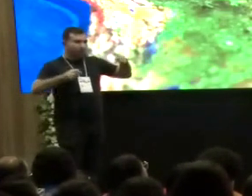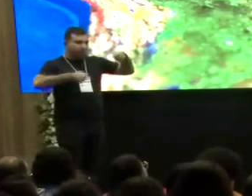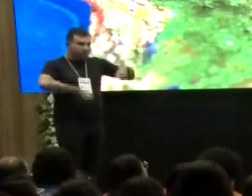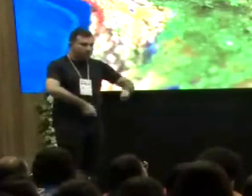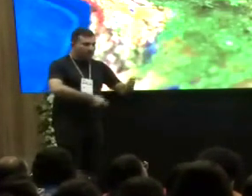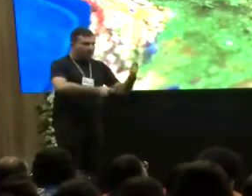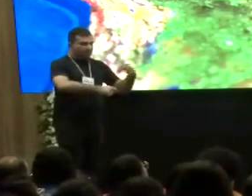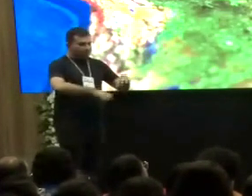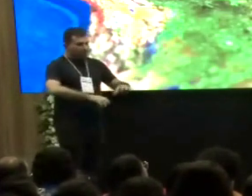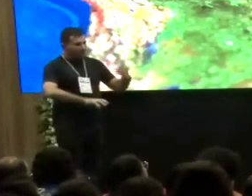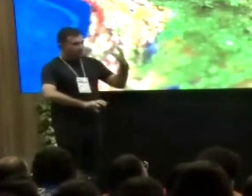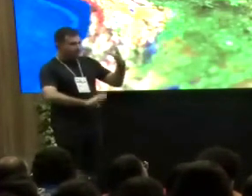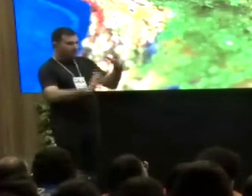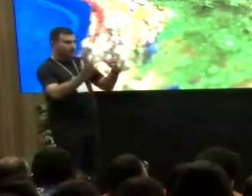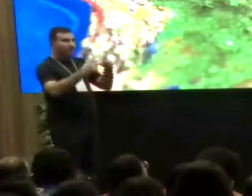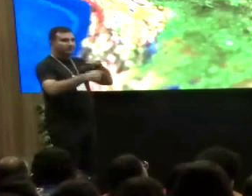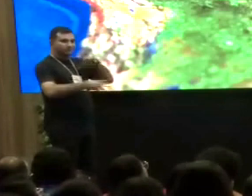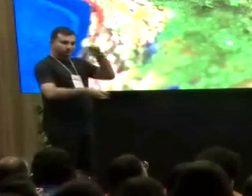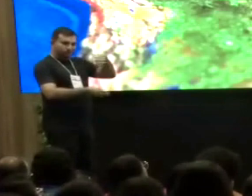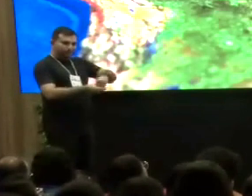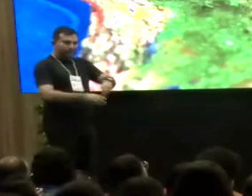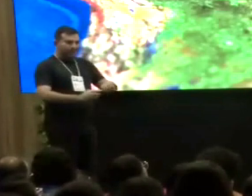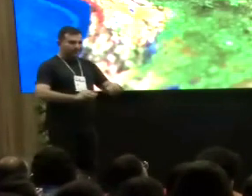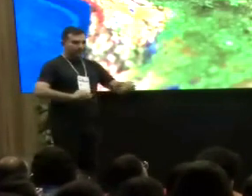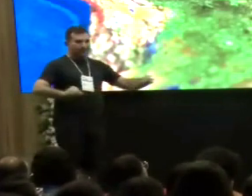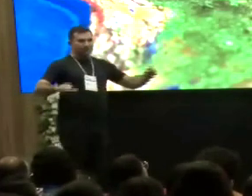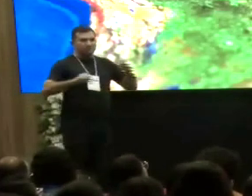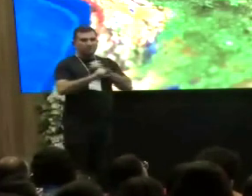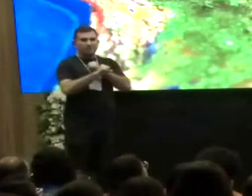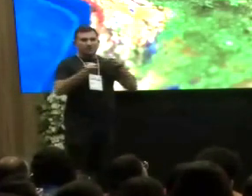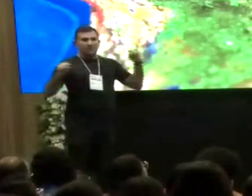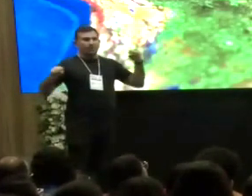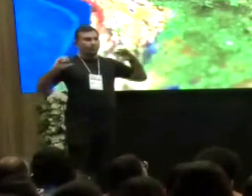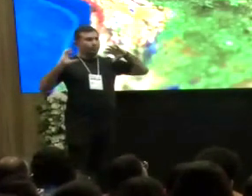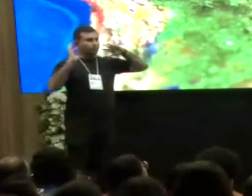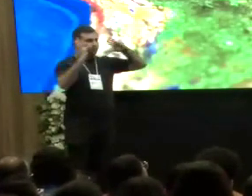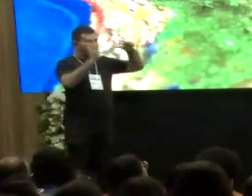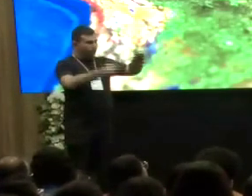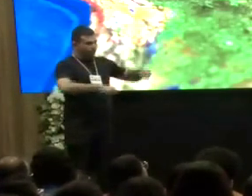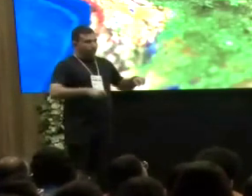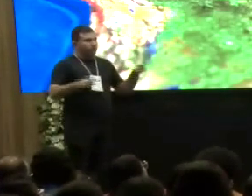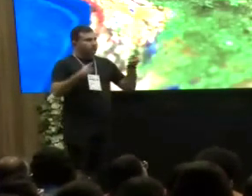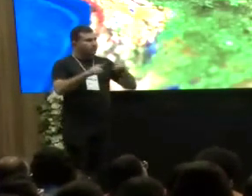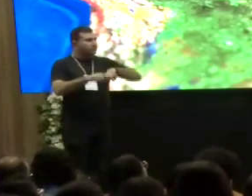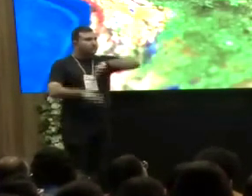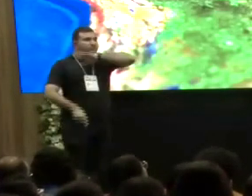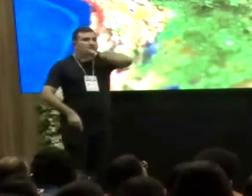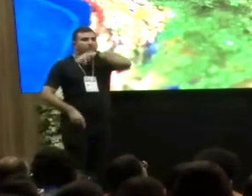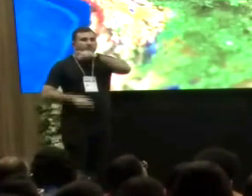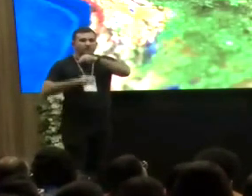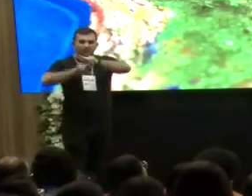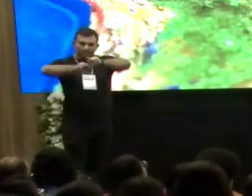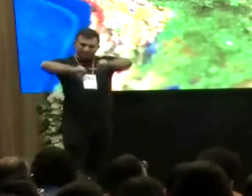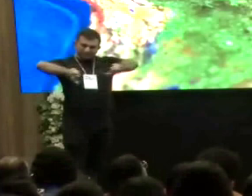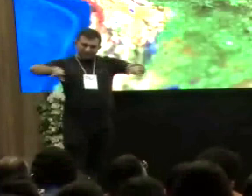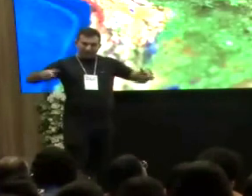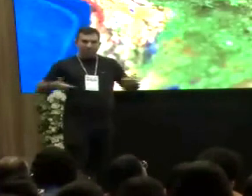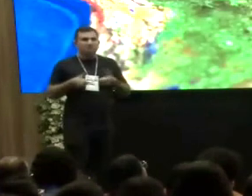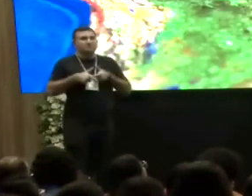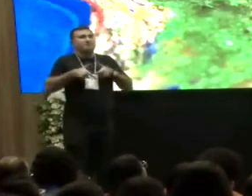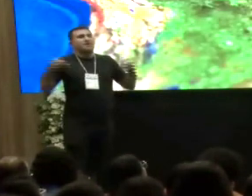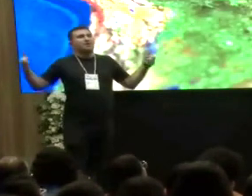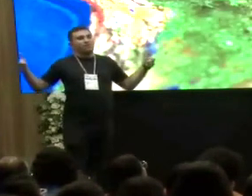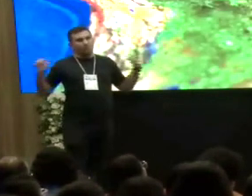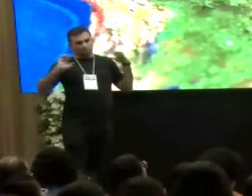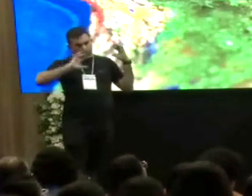Eu estou falando do país que tem a maior biodiversidade do planeta. Eu